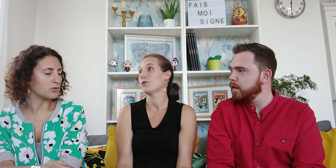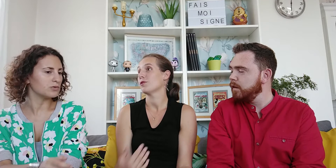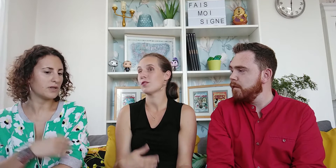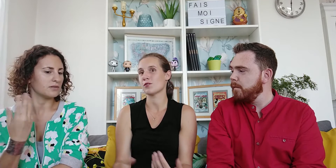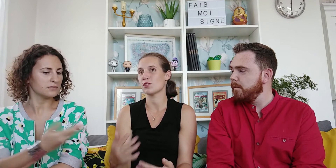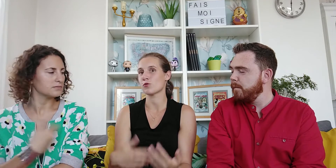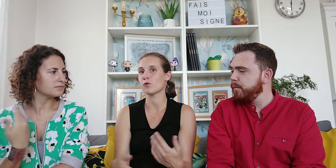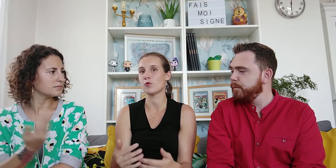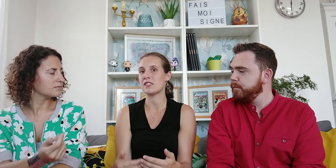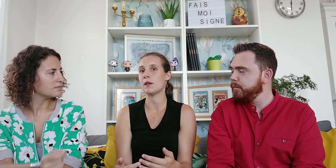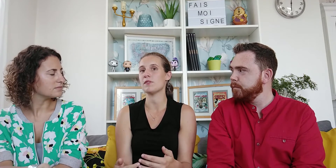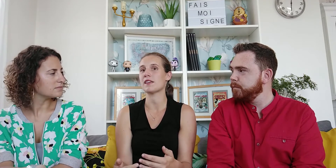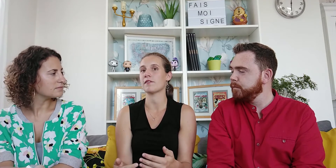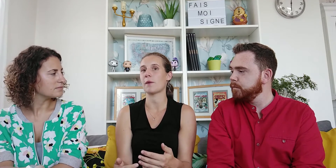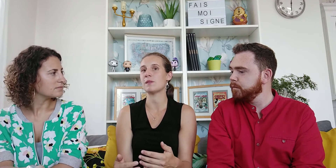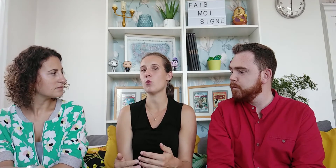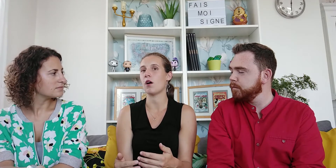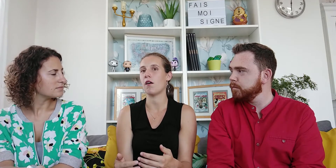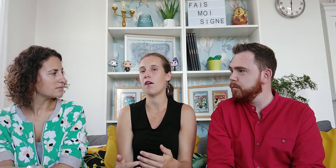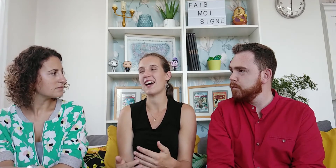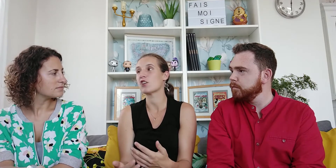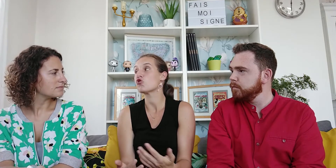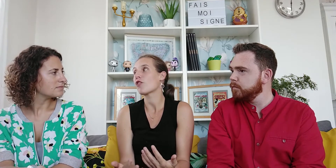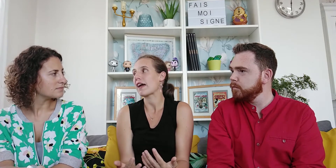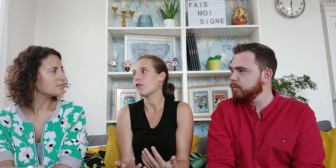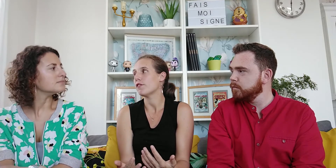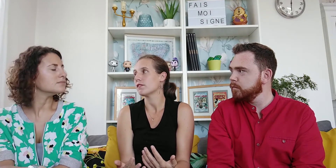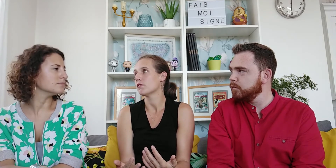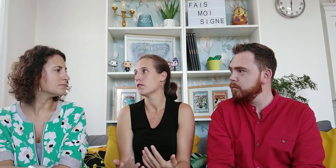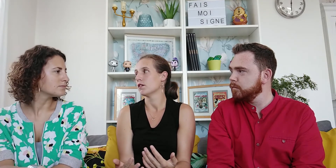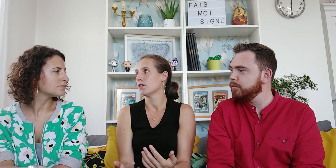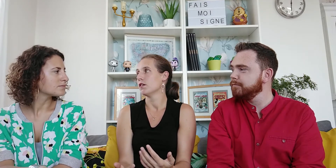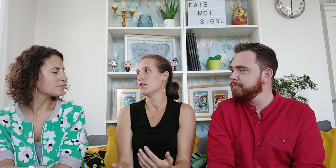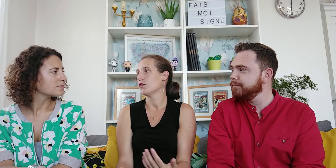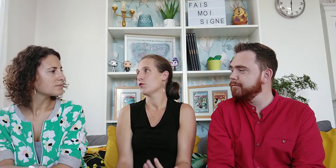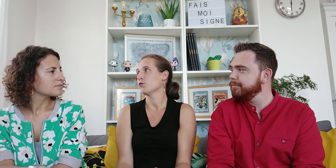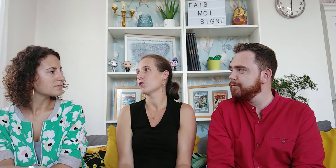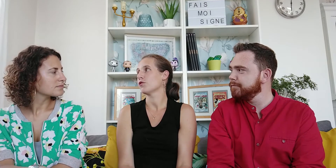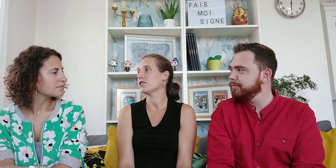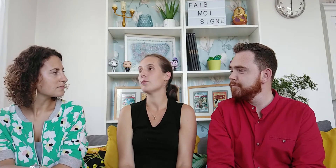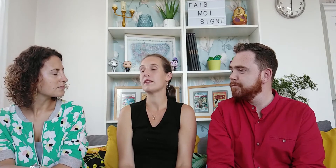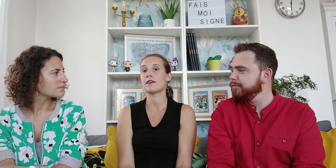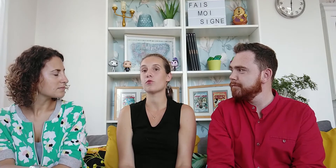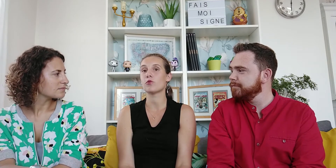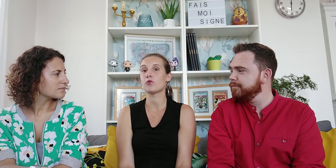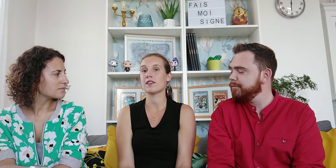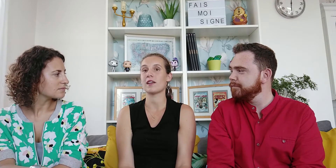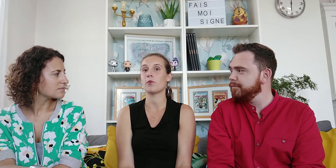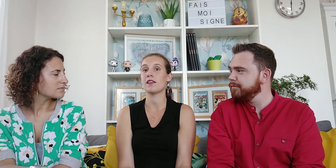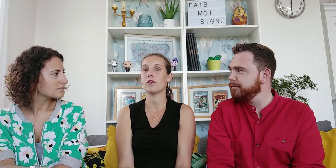ils en sont venus aussi. Et puis, ça devient un petit peu un code secret en fait. Donc c'est une manière pour eux de s'interpeller. Il y